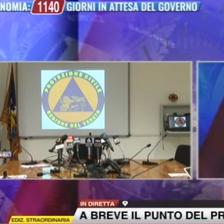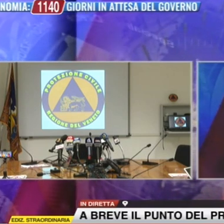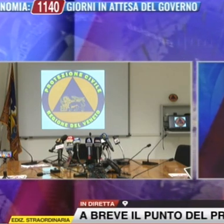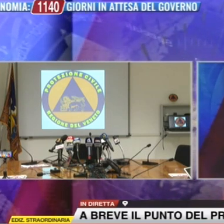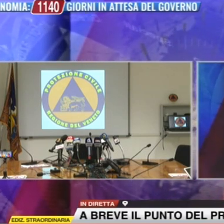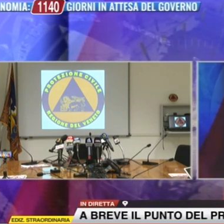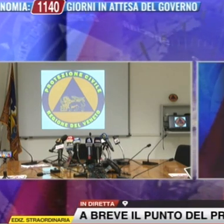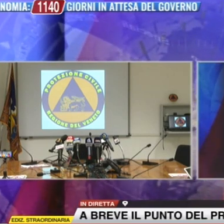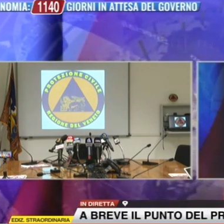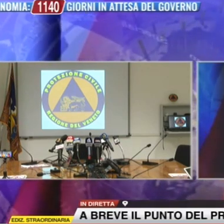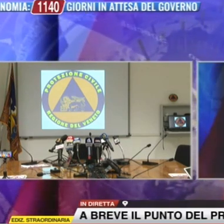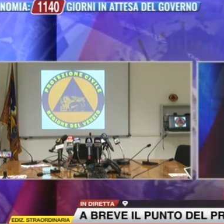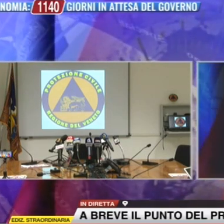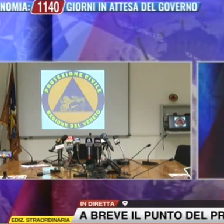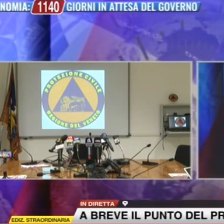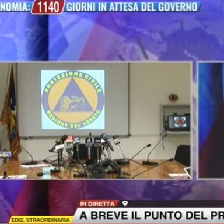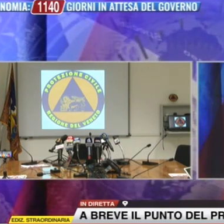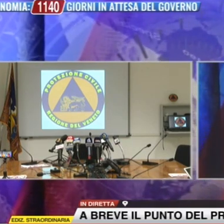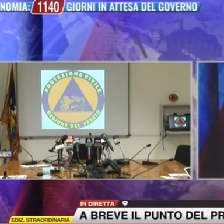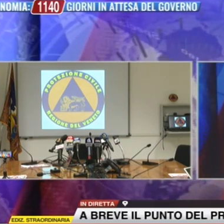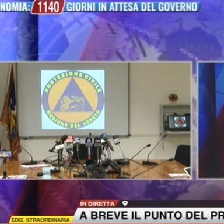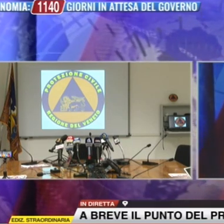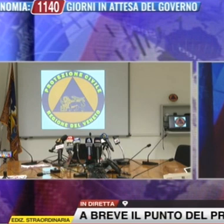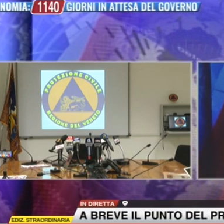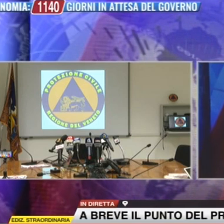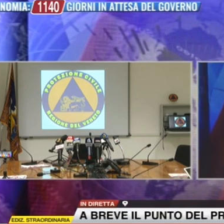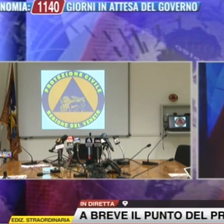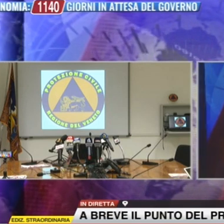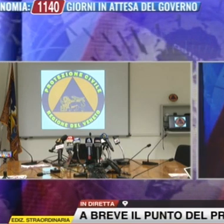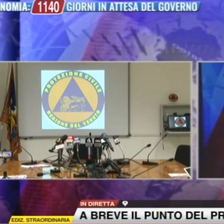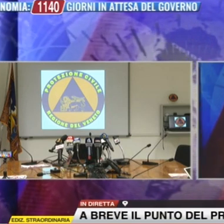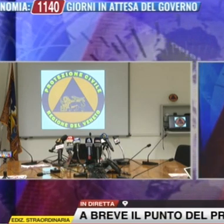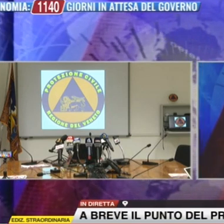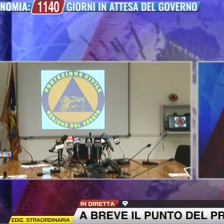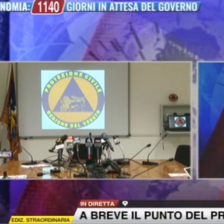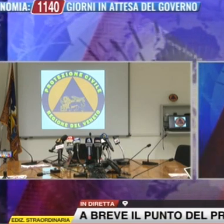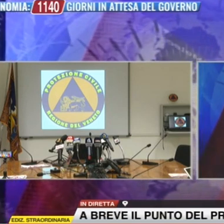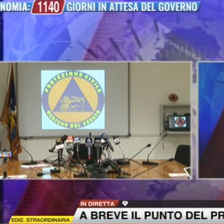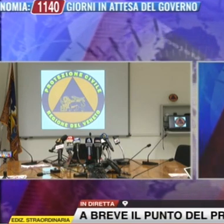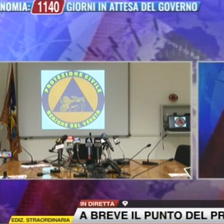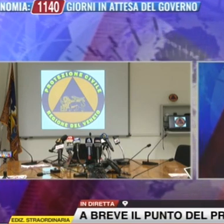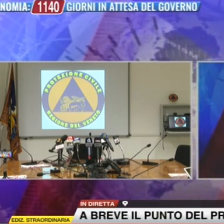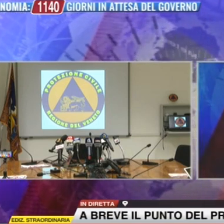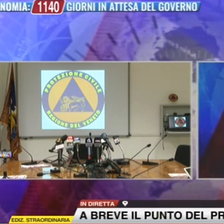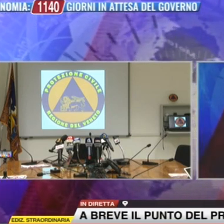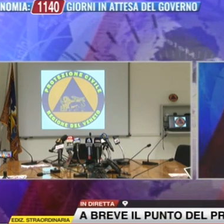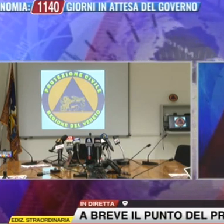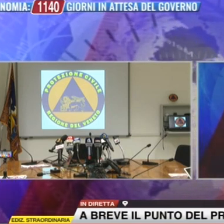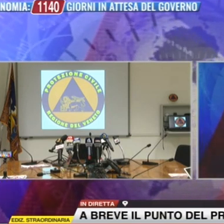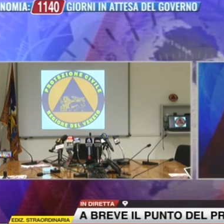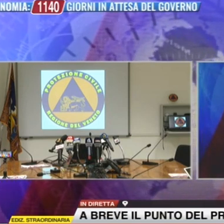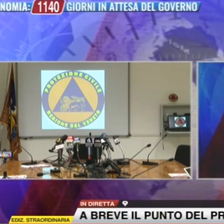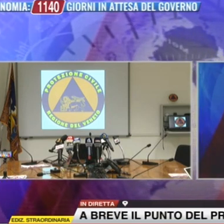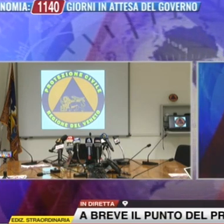appello al governo per ripensare proprio a quel punto dolente degli